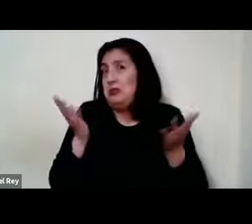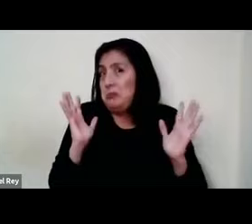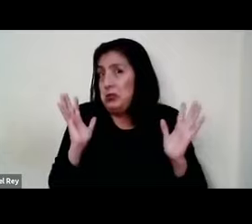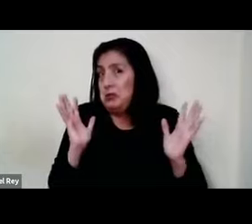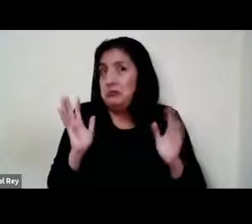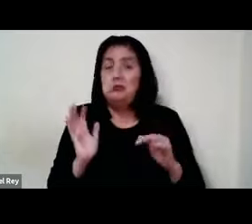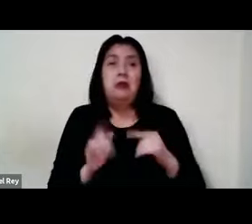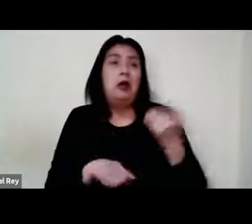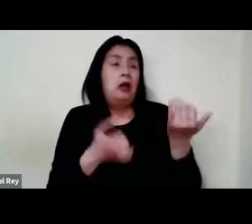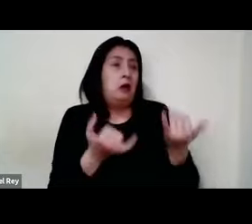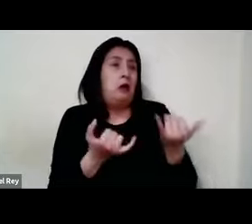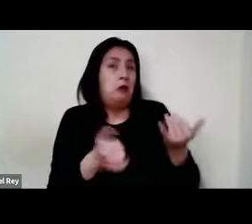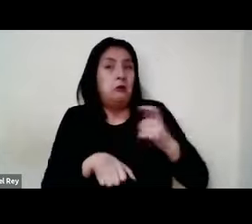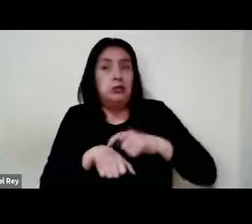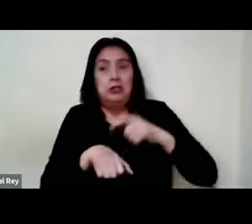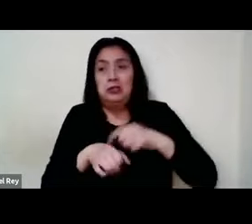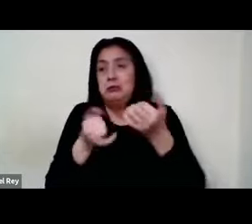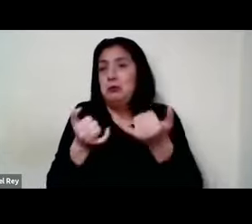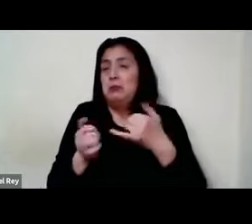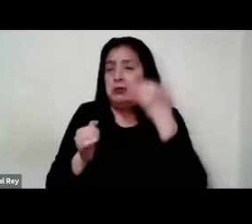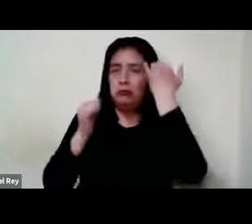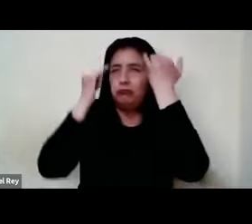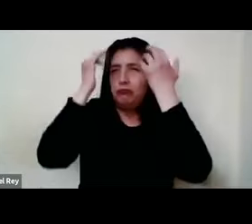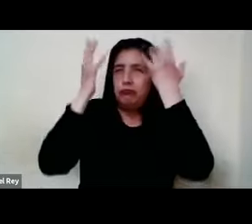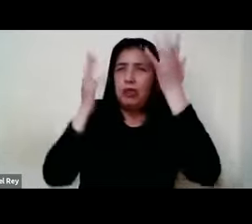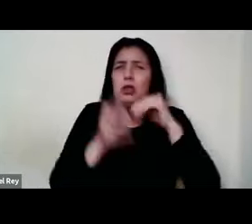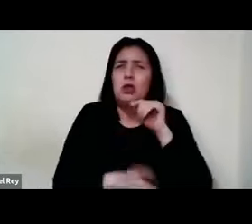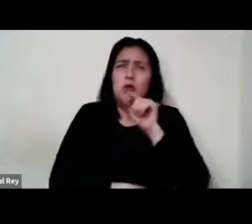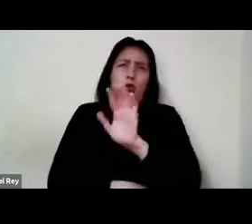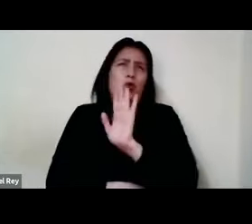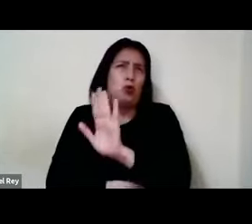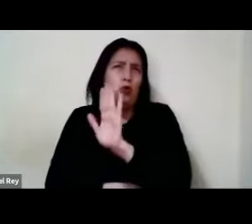este momento. Su vena creativa